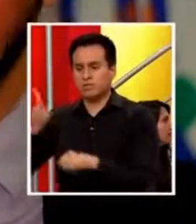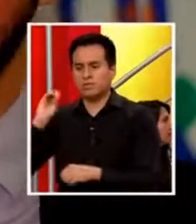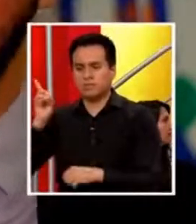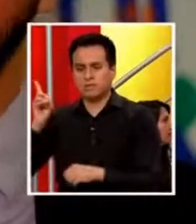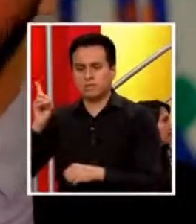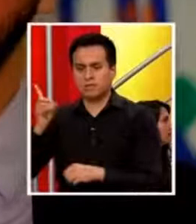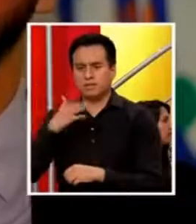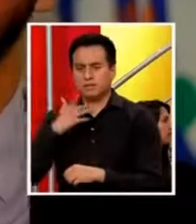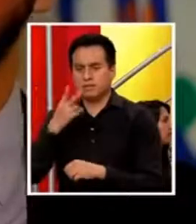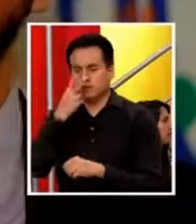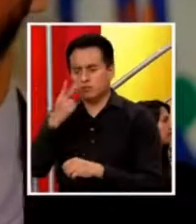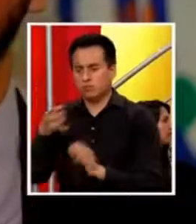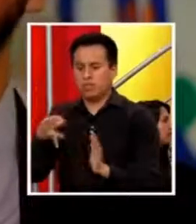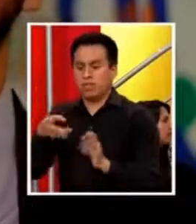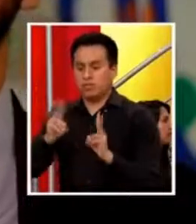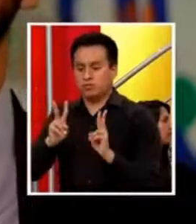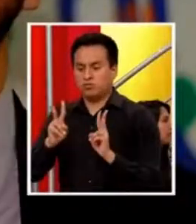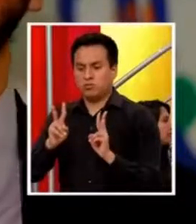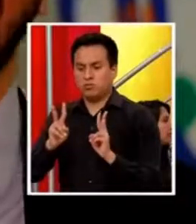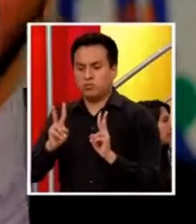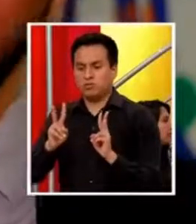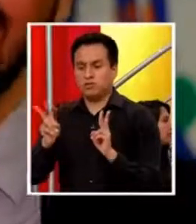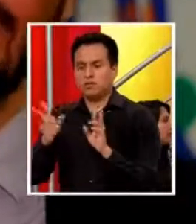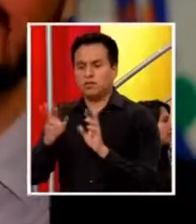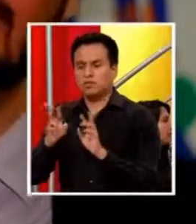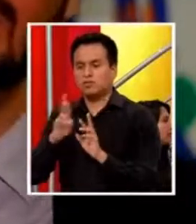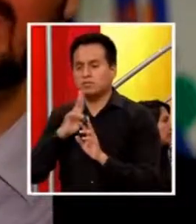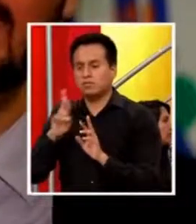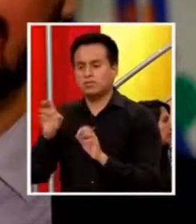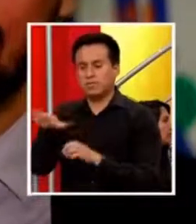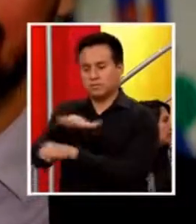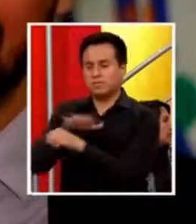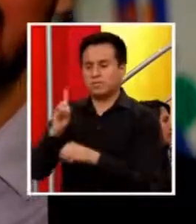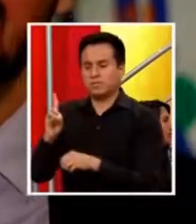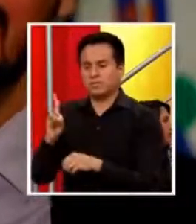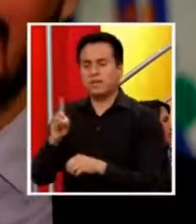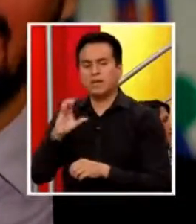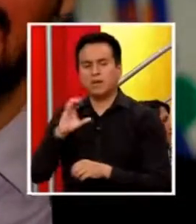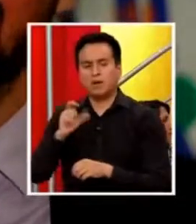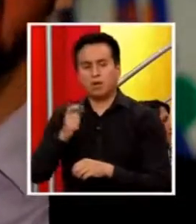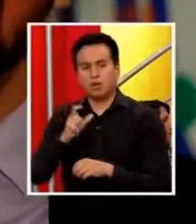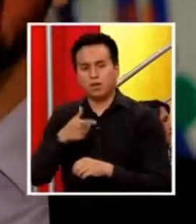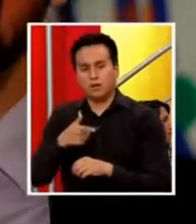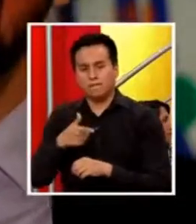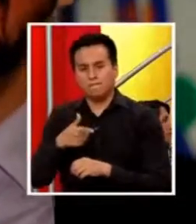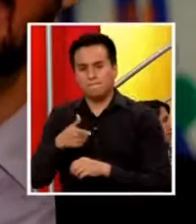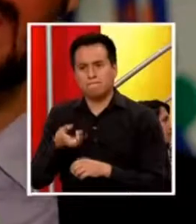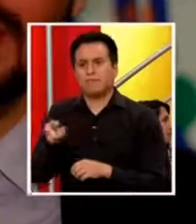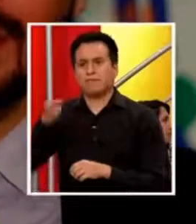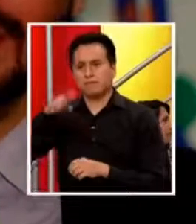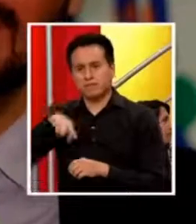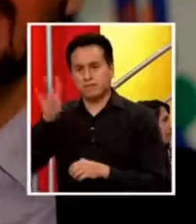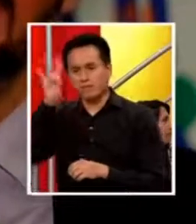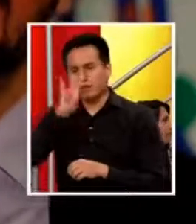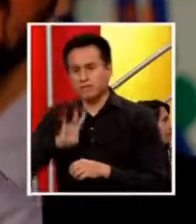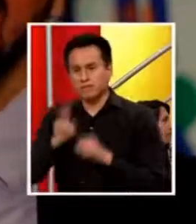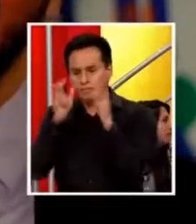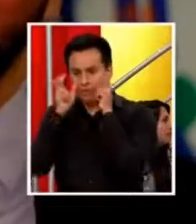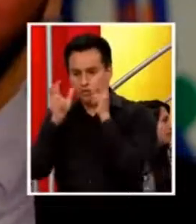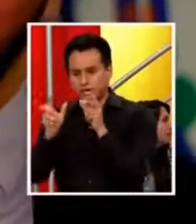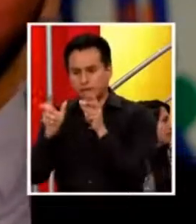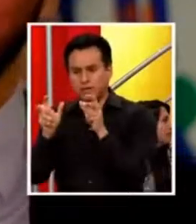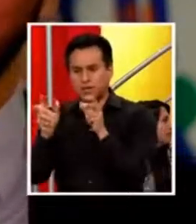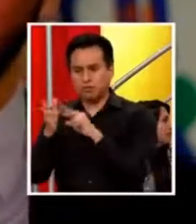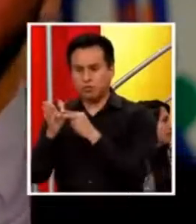no se produzca ningún acto de vulneración de derechos. Entonces cabe hacer presente a sí mismo que Senadi tiene un programa de acceso a la